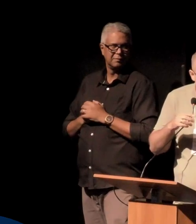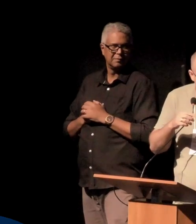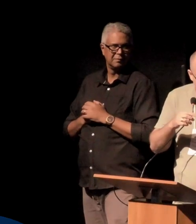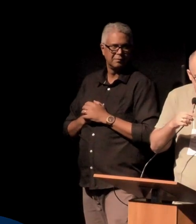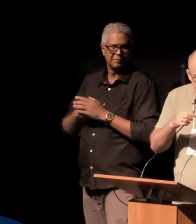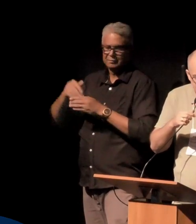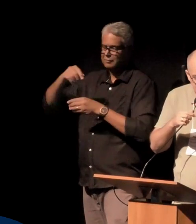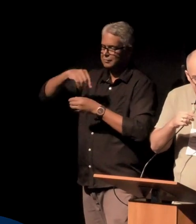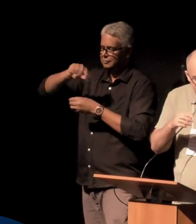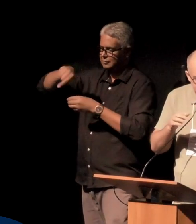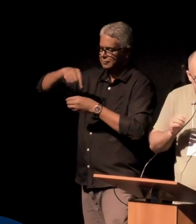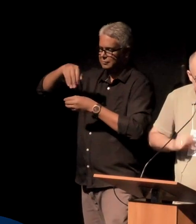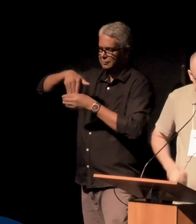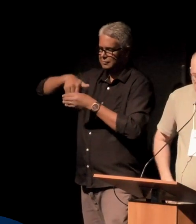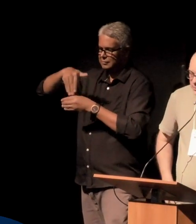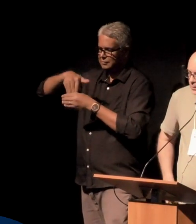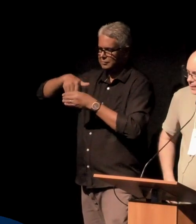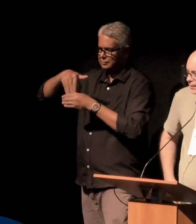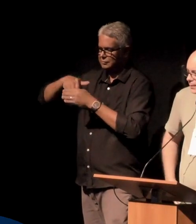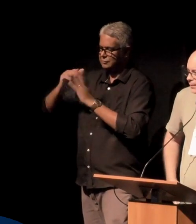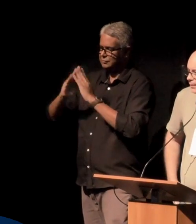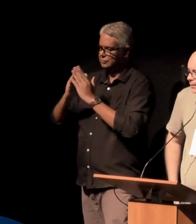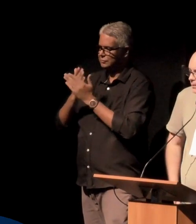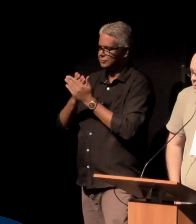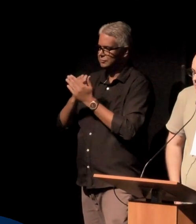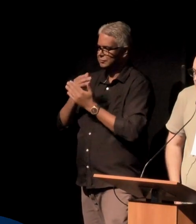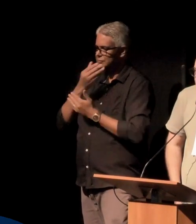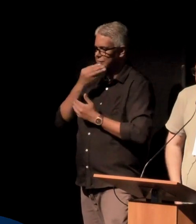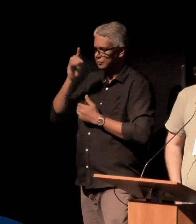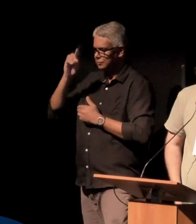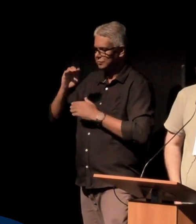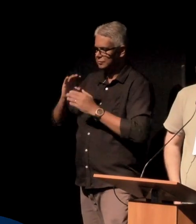eleições dos diretores nas escolas